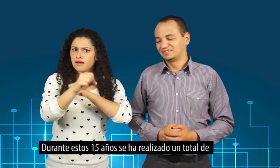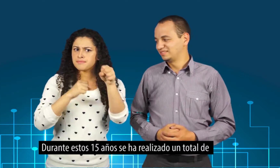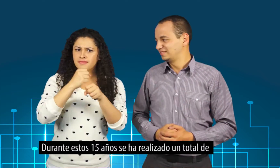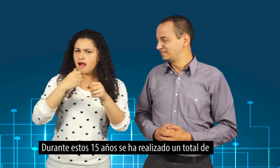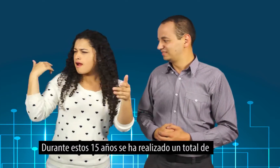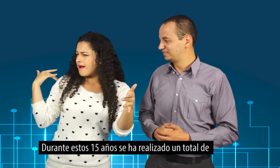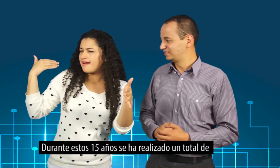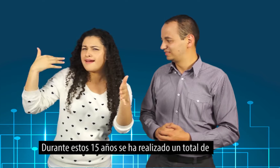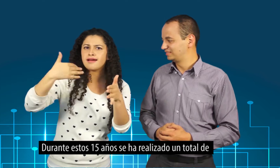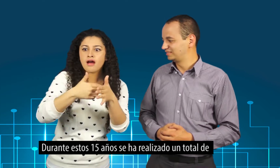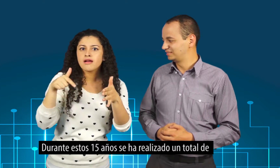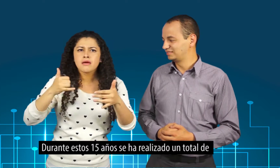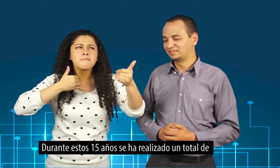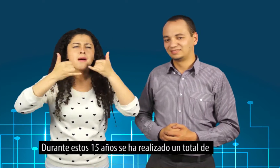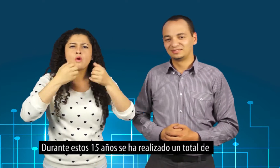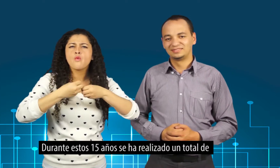años, se ha realizado un total de